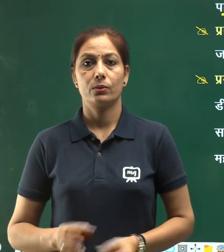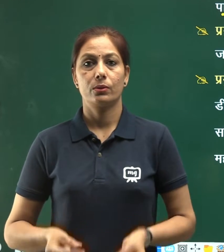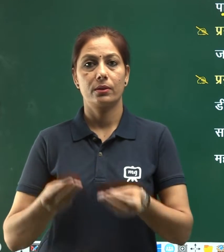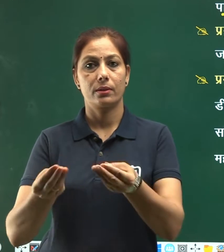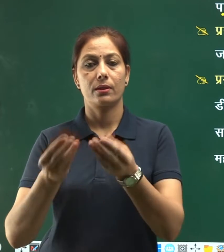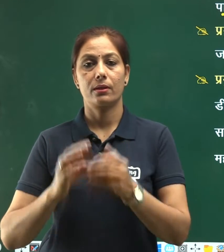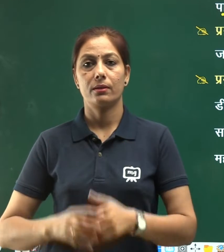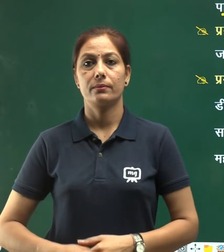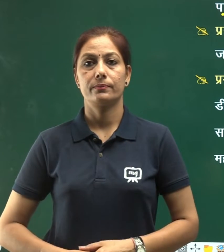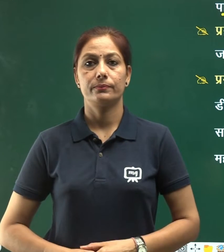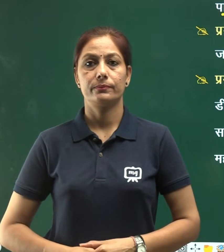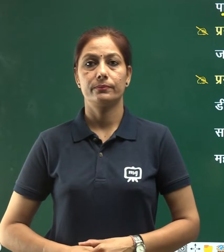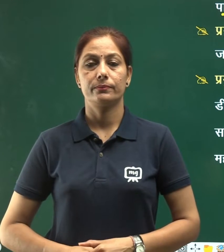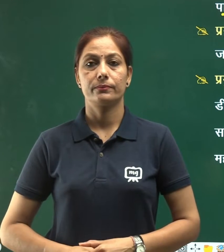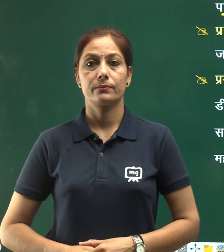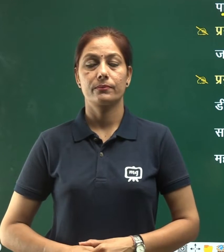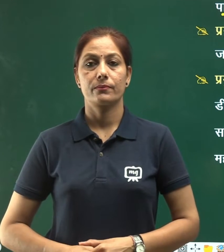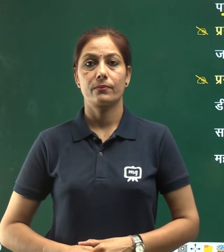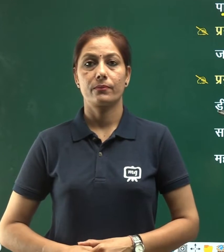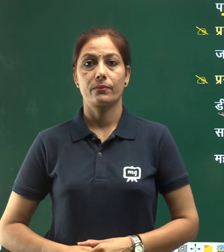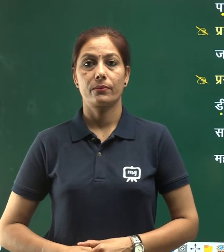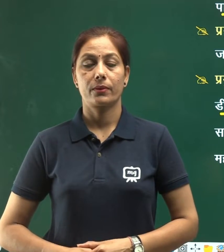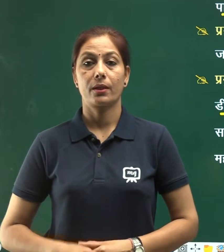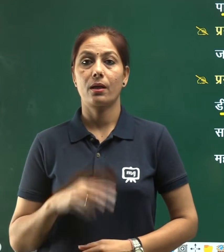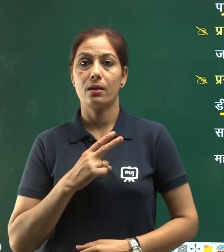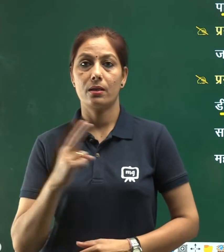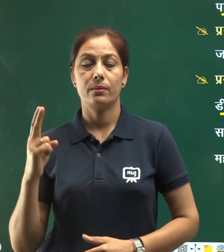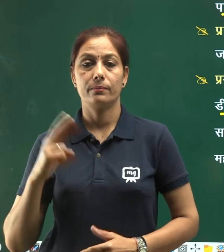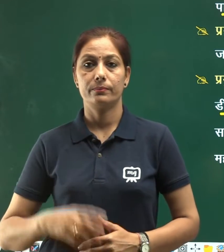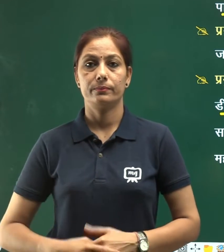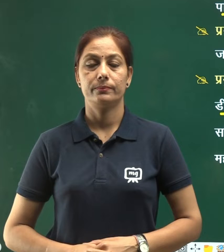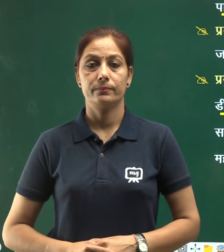हुए: फ्रांस का लेजेंड डी ऑनर,